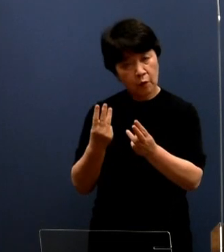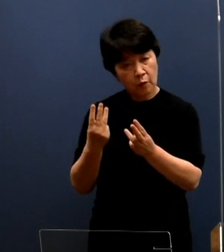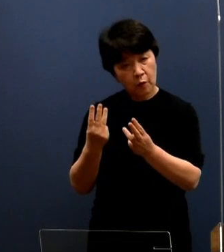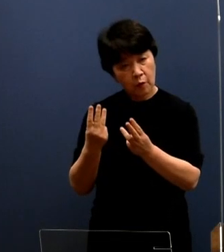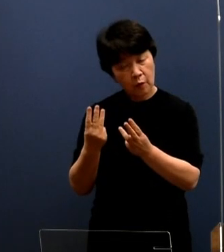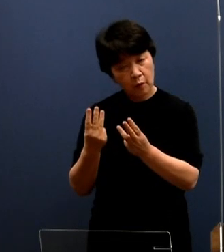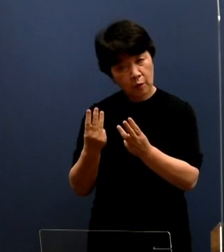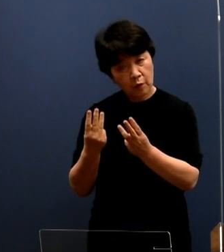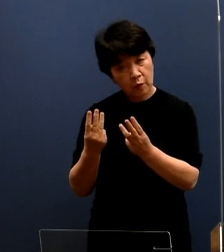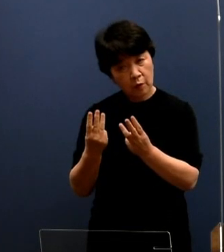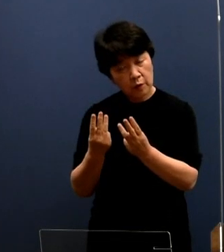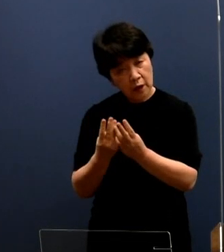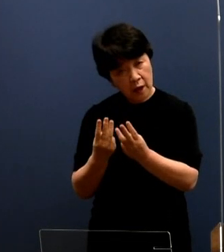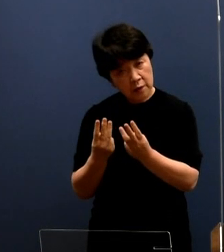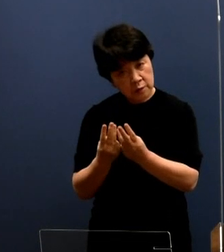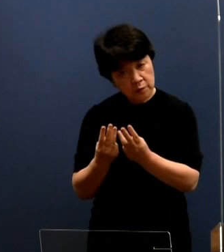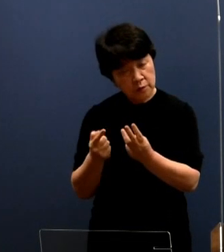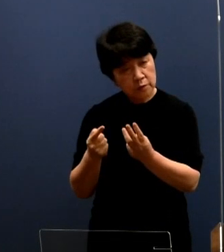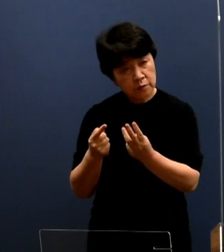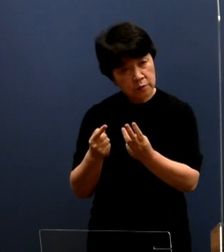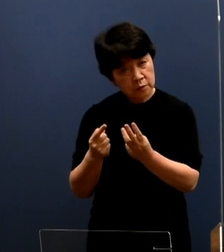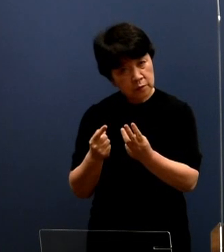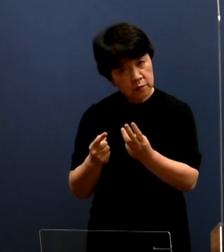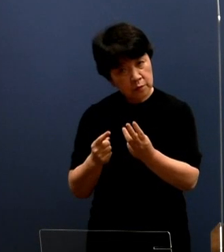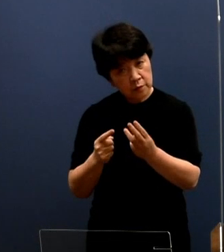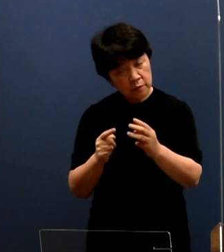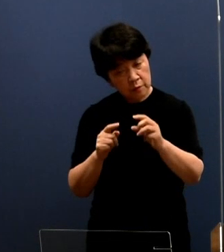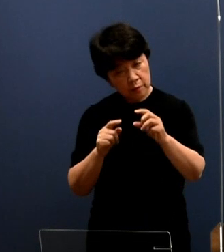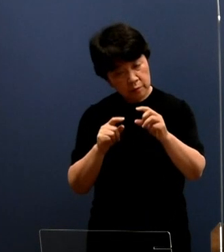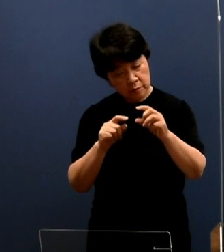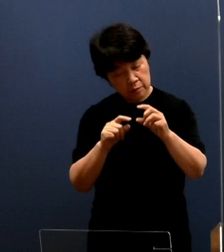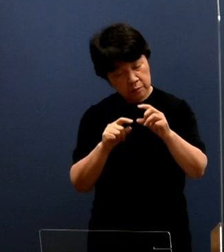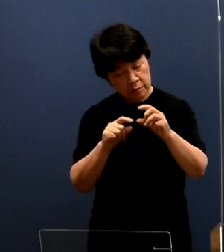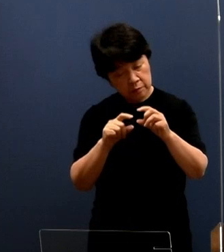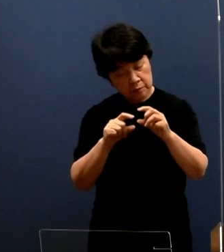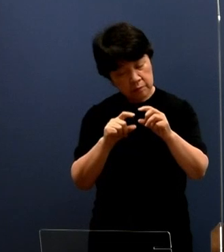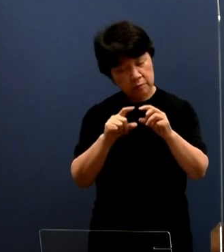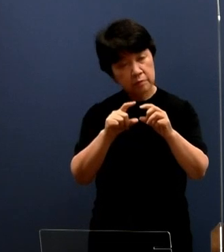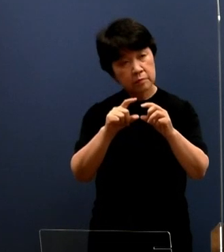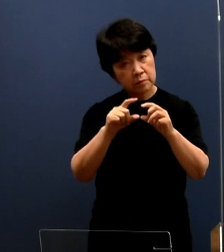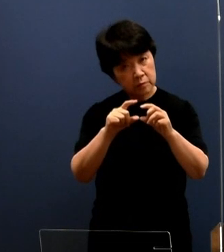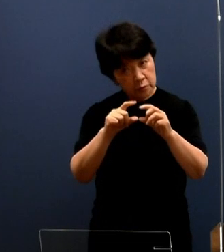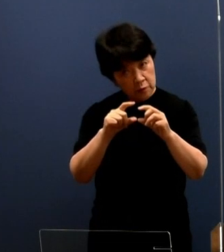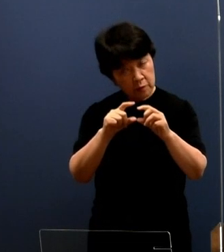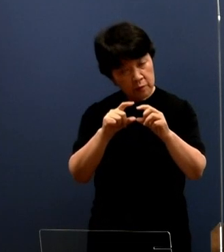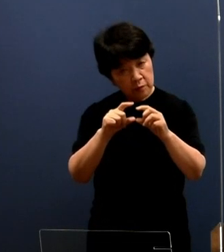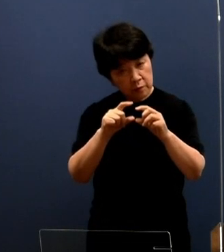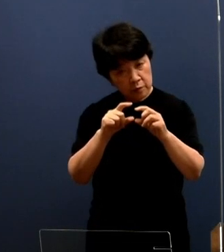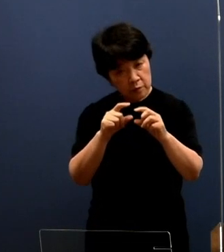先週出た、前回 の,、うん、最多の数字と、